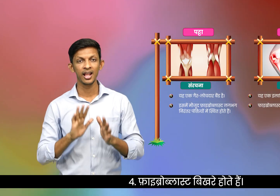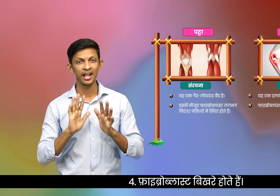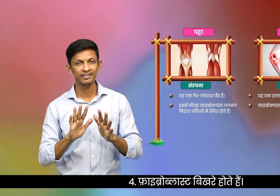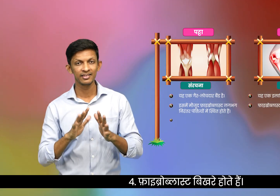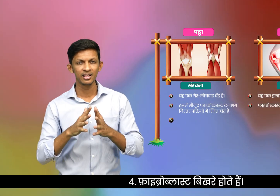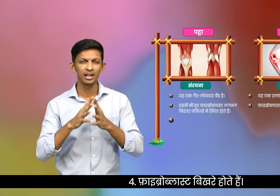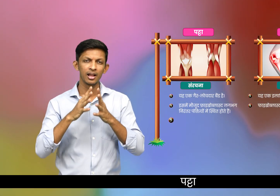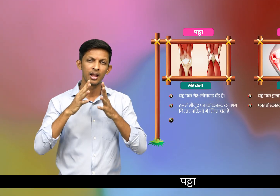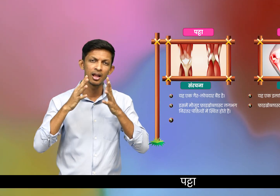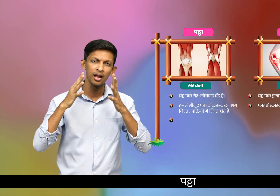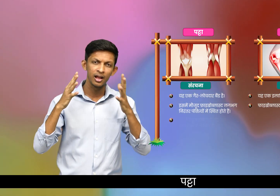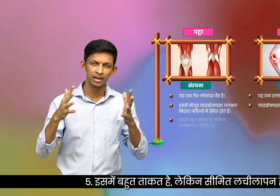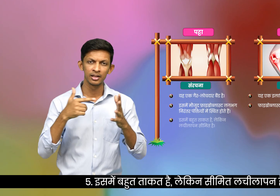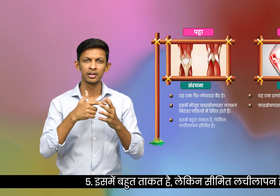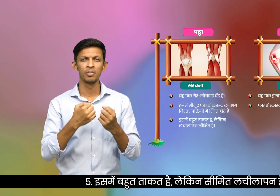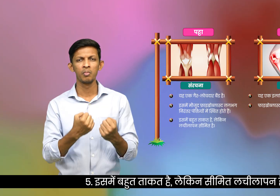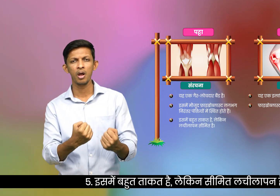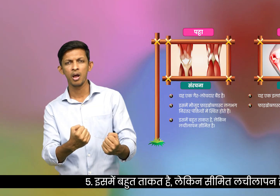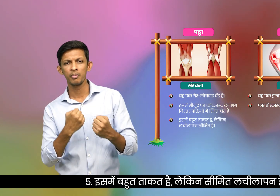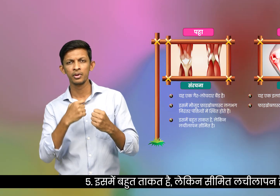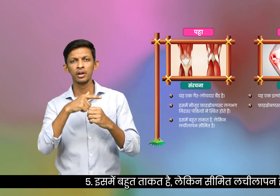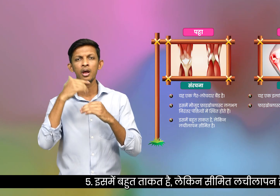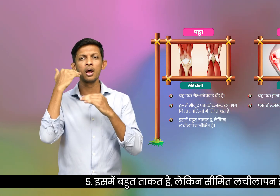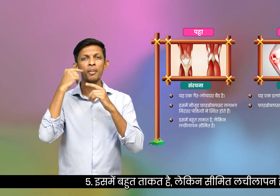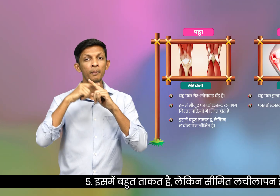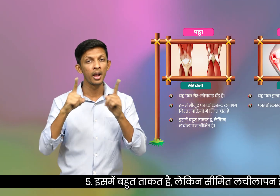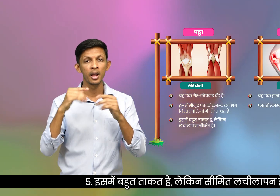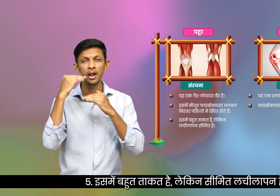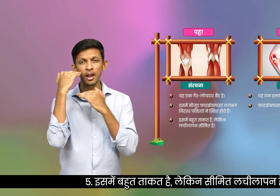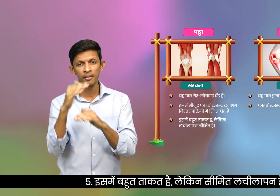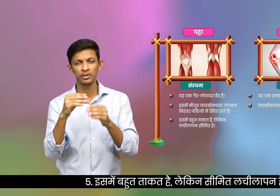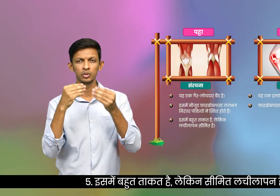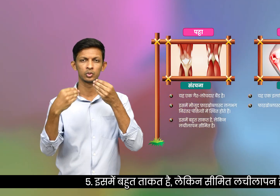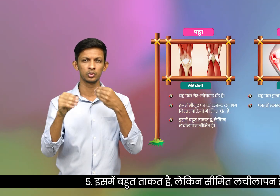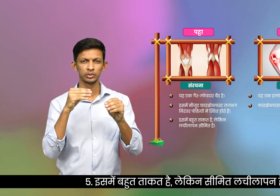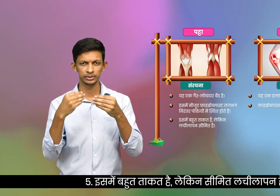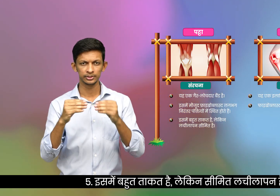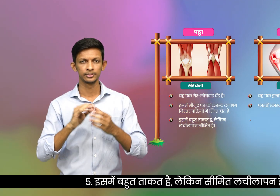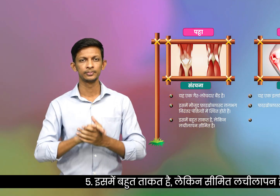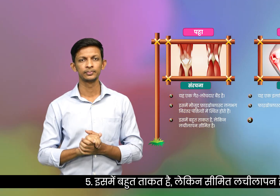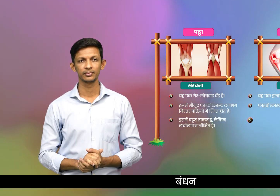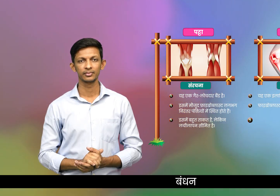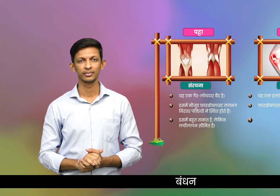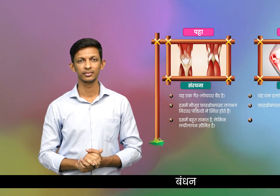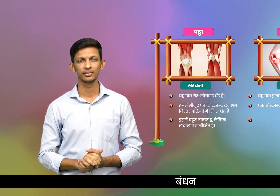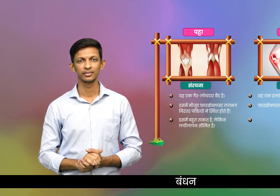फाइब्रोब्लास्ट बिखरे होते हैं। 5, इसमें बहुत ताकत है लेकिन सीमित लचीलापन